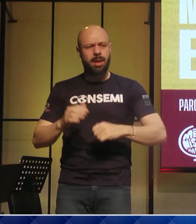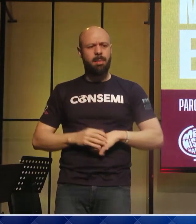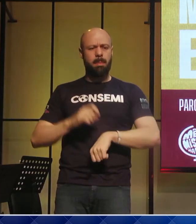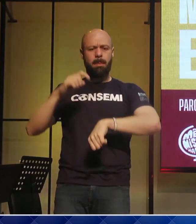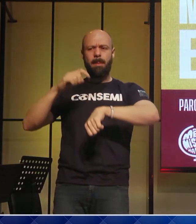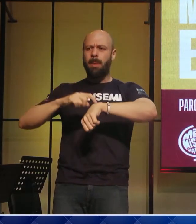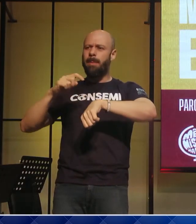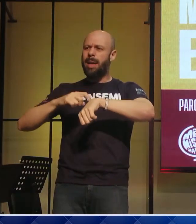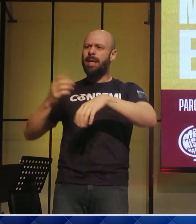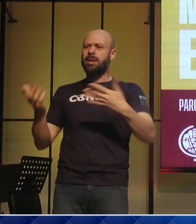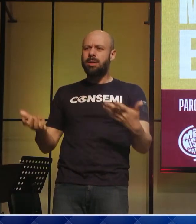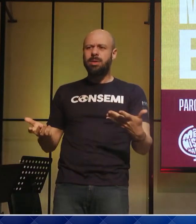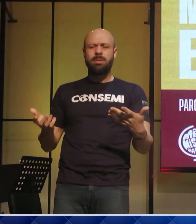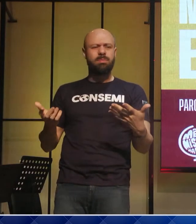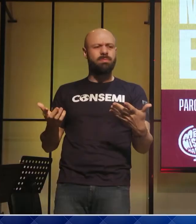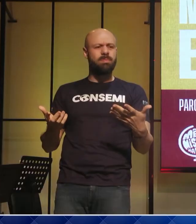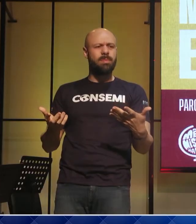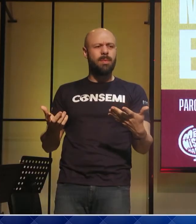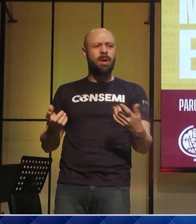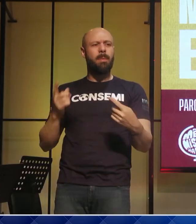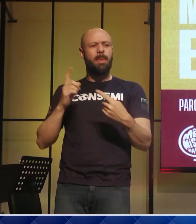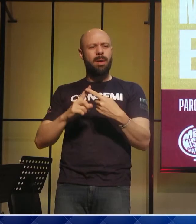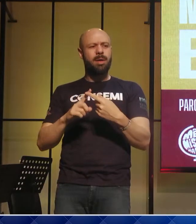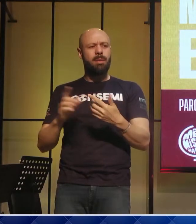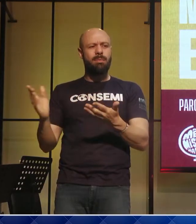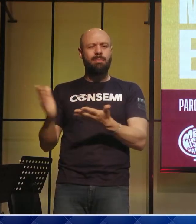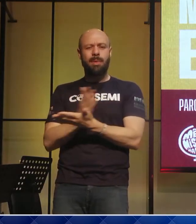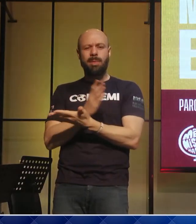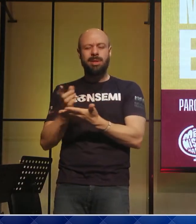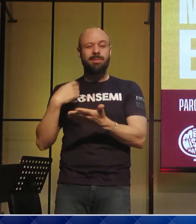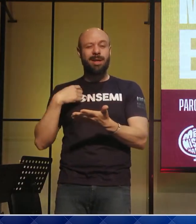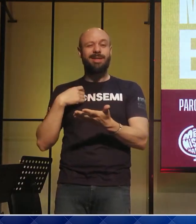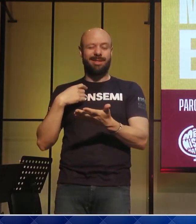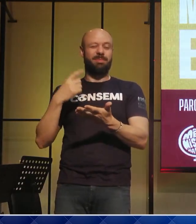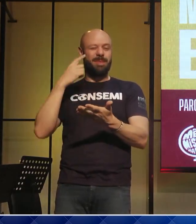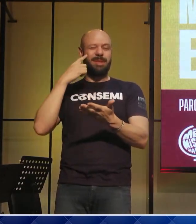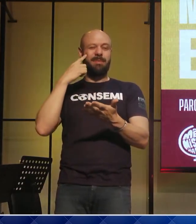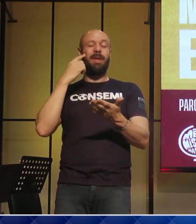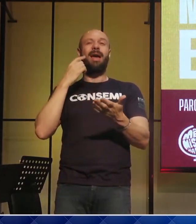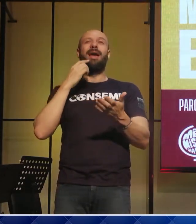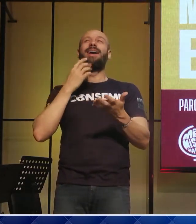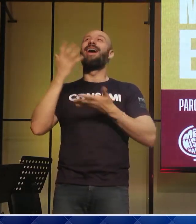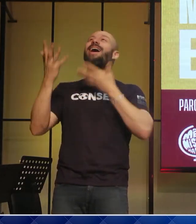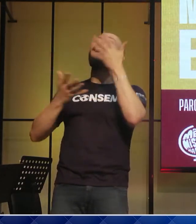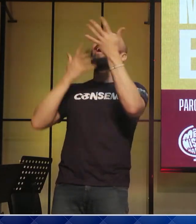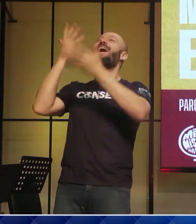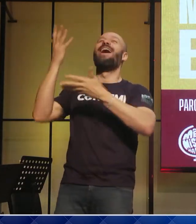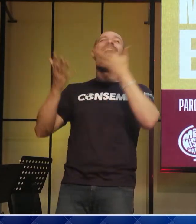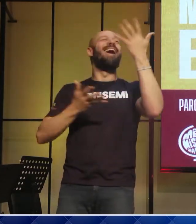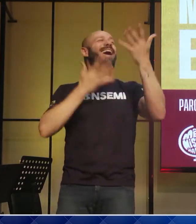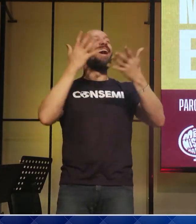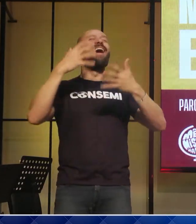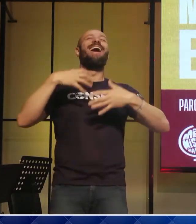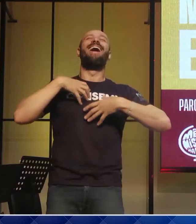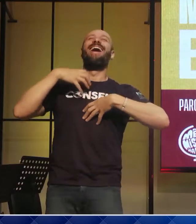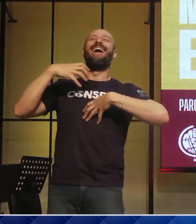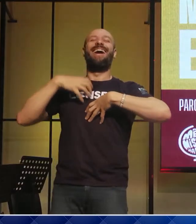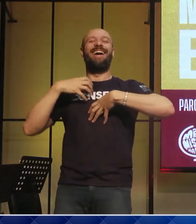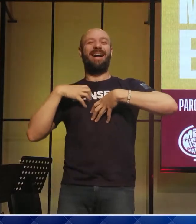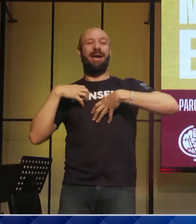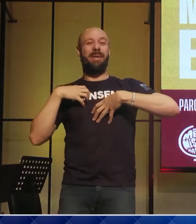momento da igreja, porque tem momentos que nós cantamos a Deus, parece que a gente está tão extasiado que parece que vai